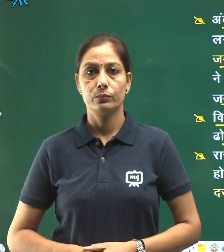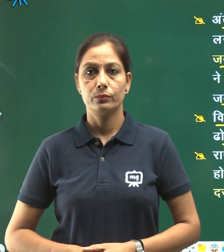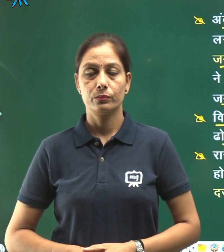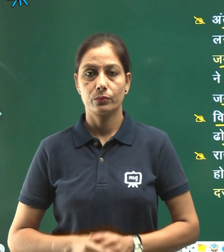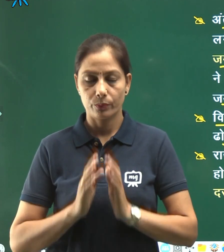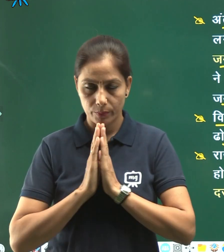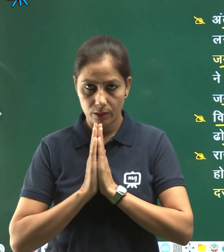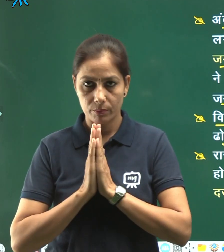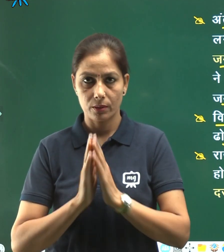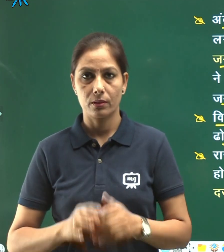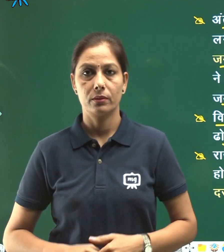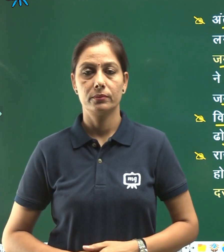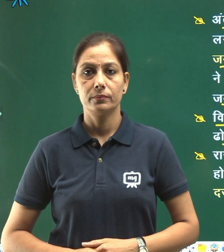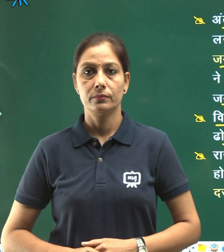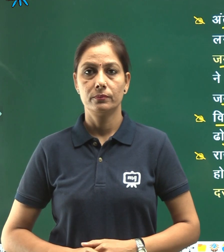प्रणाम किया।